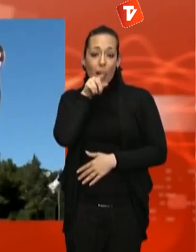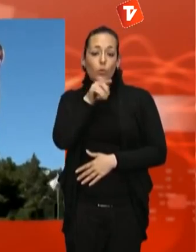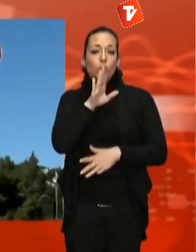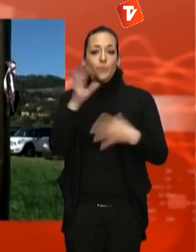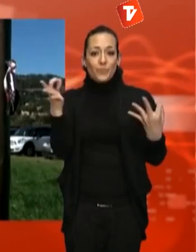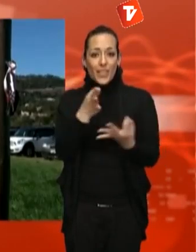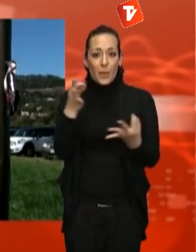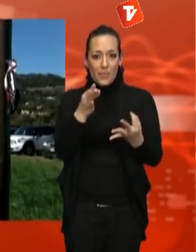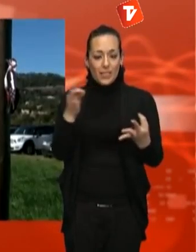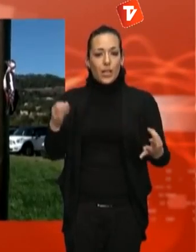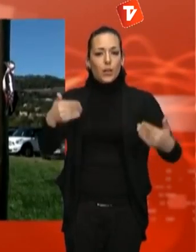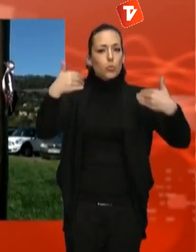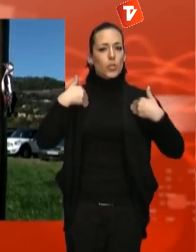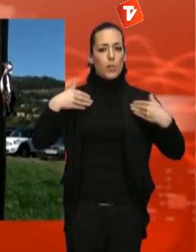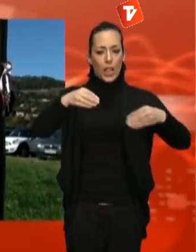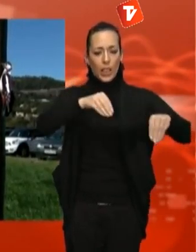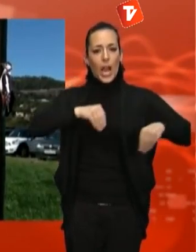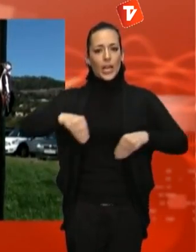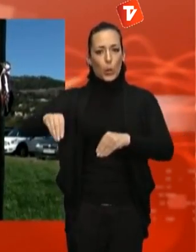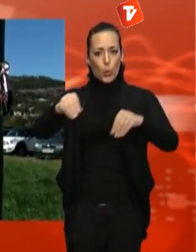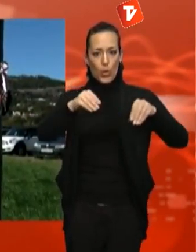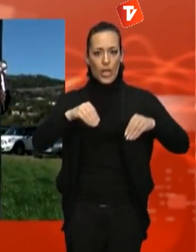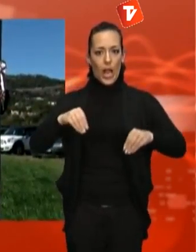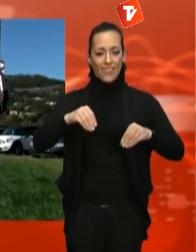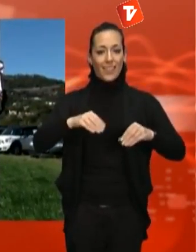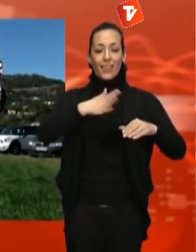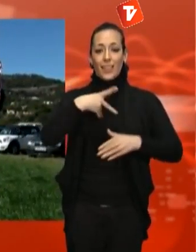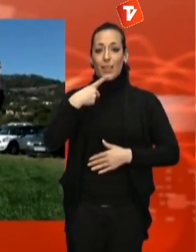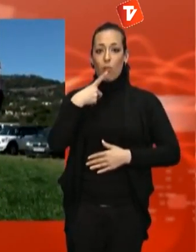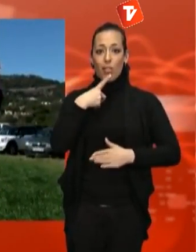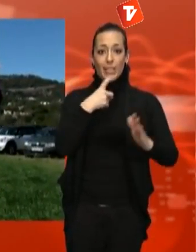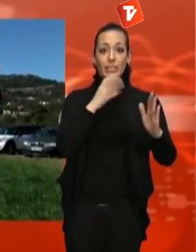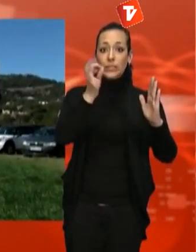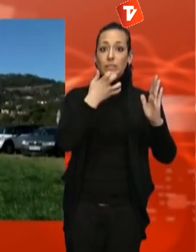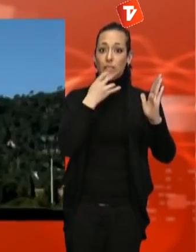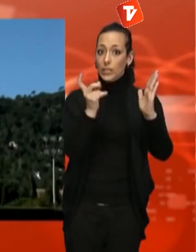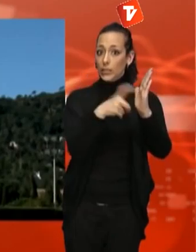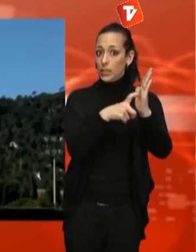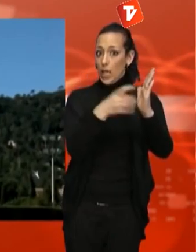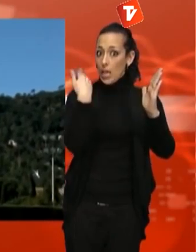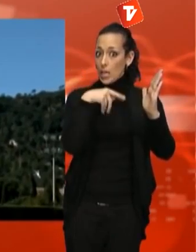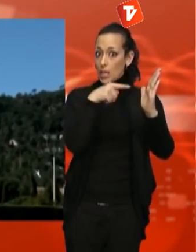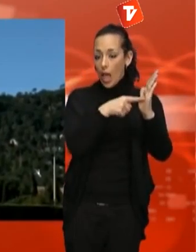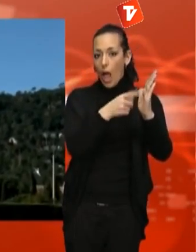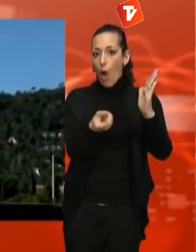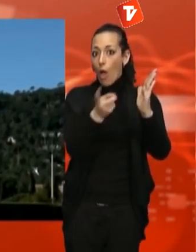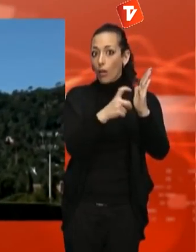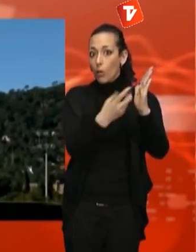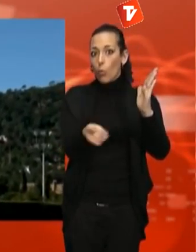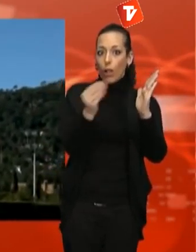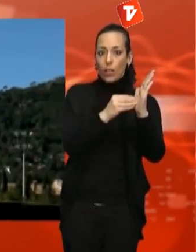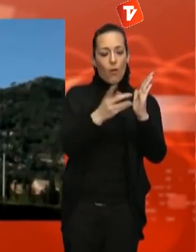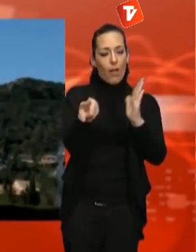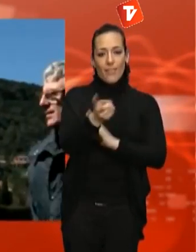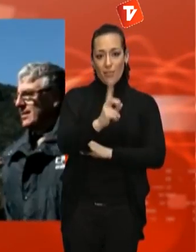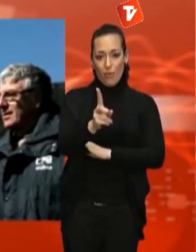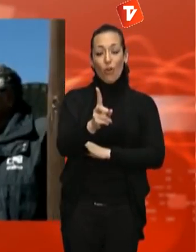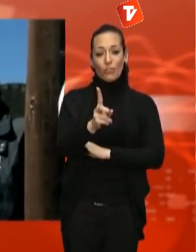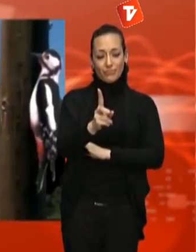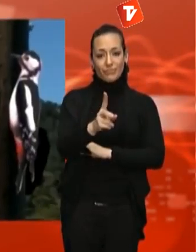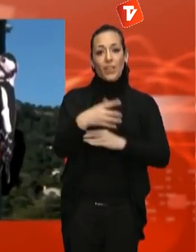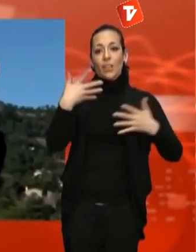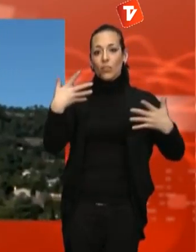això, i copiant un sistema americà, es col·locaran unes plaques metàl·liques amb la silueta d'un ocell picot. Els tècnics esperen que d